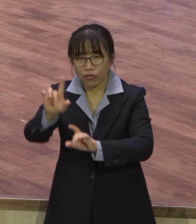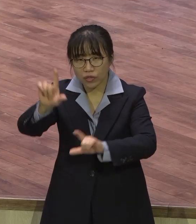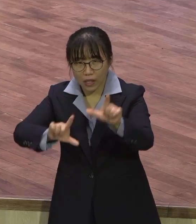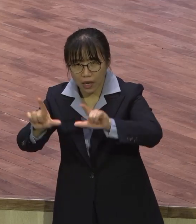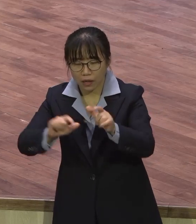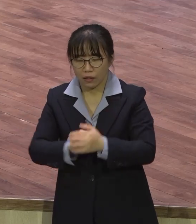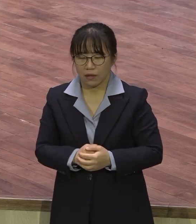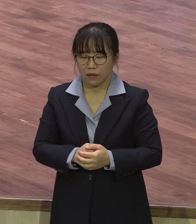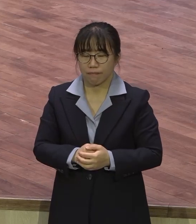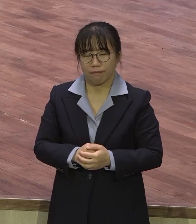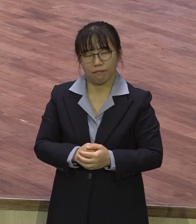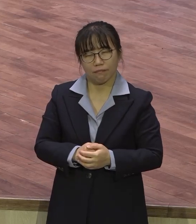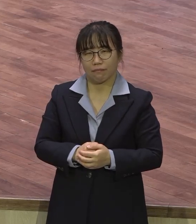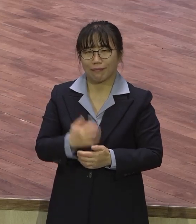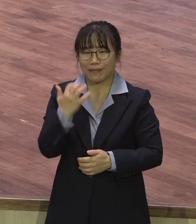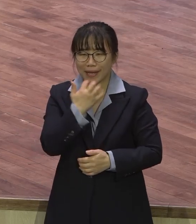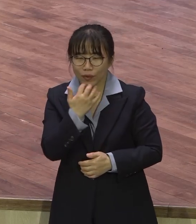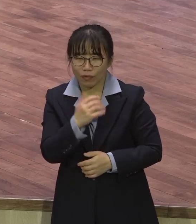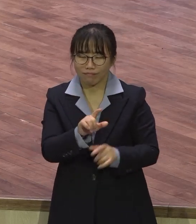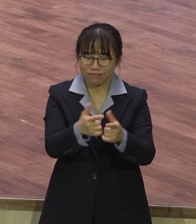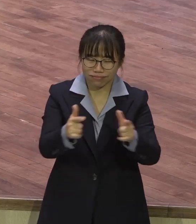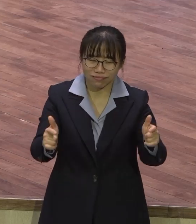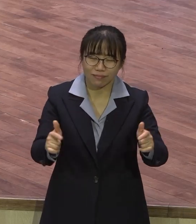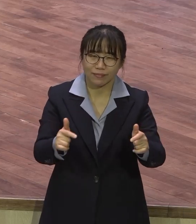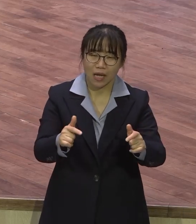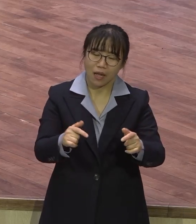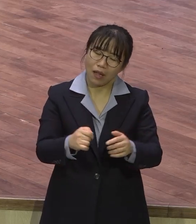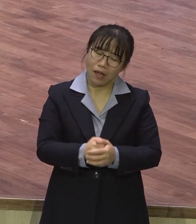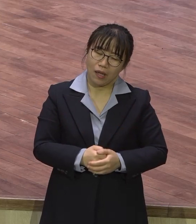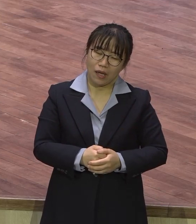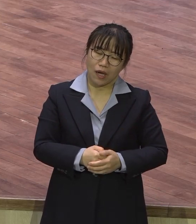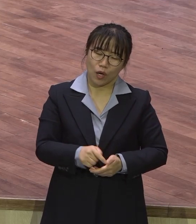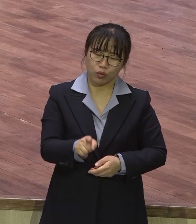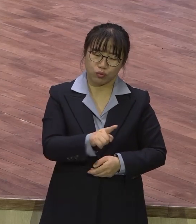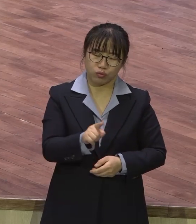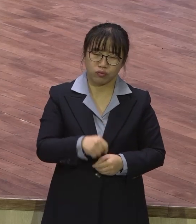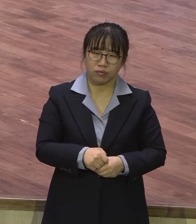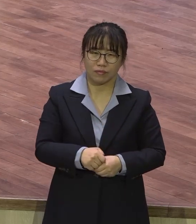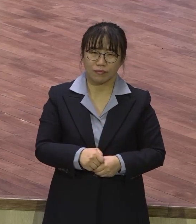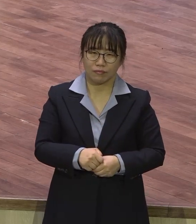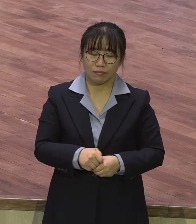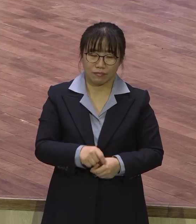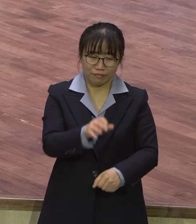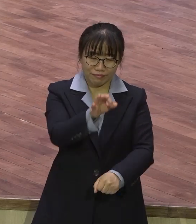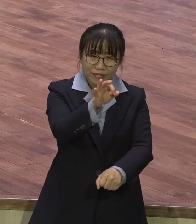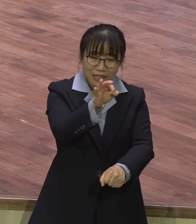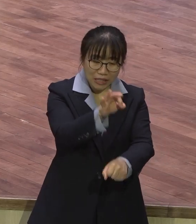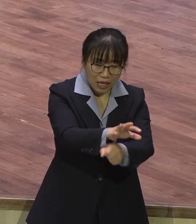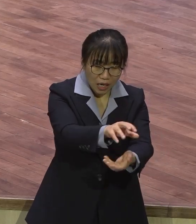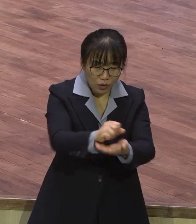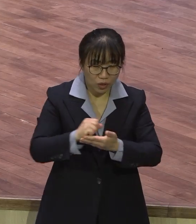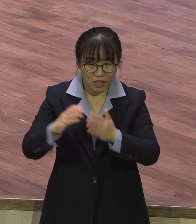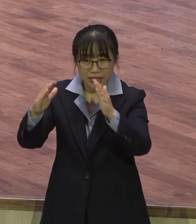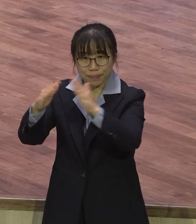문방구에서 연필 사듯이 꽉 퇴게 있어요 거기서 사가 집에서 차려놓는 거요